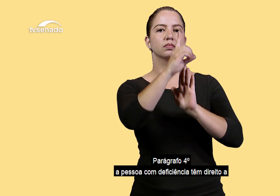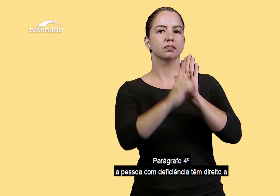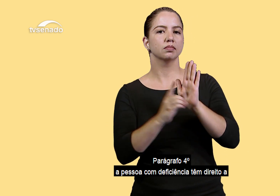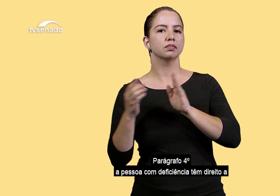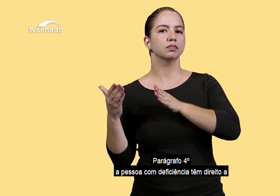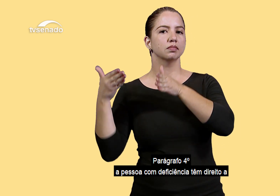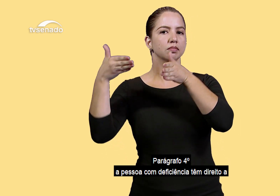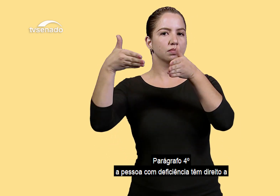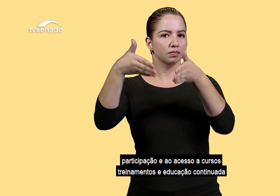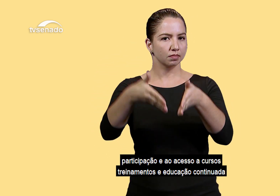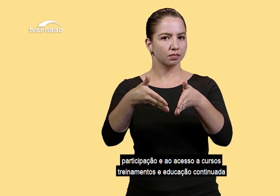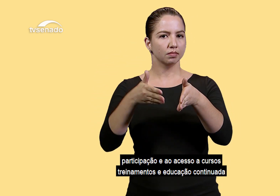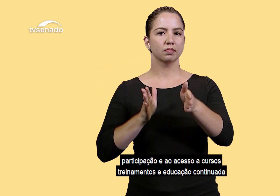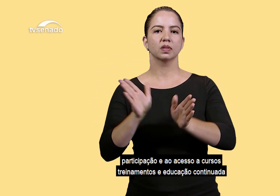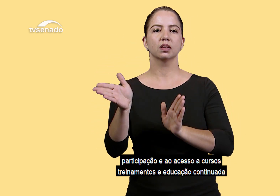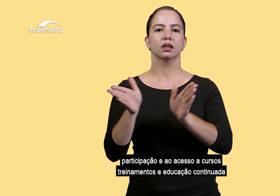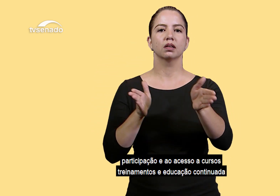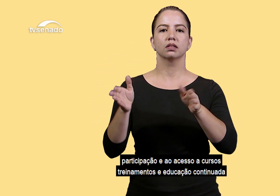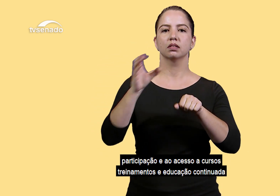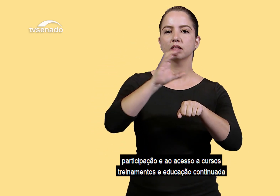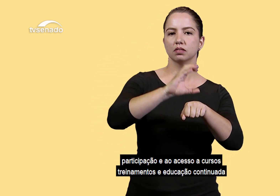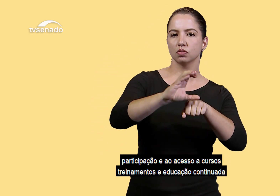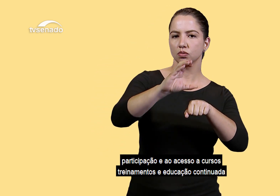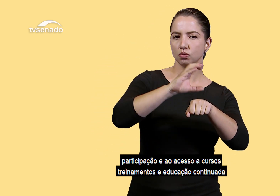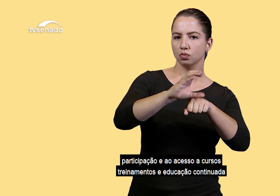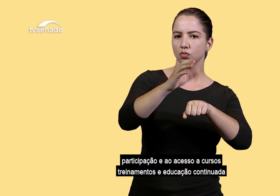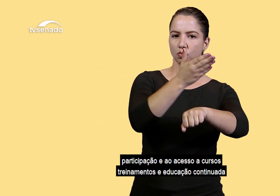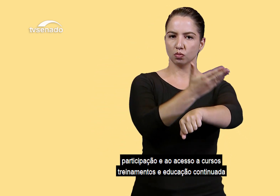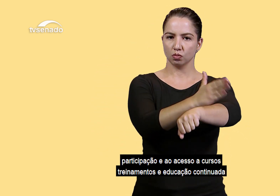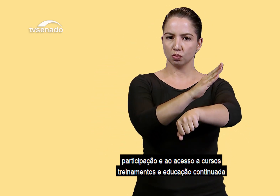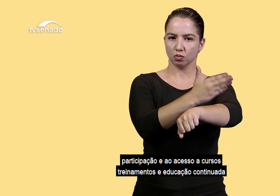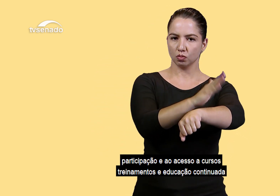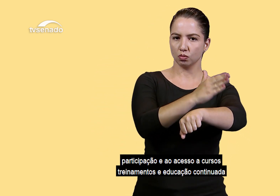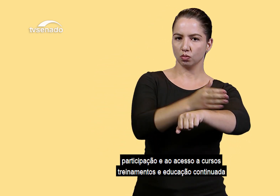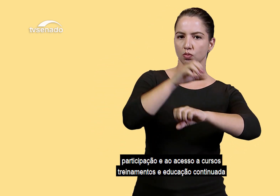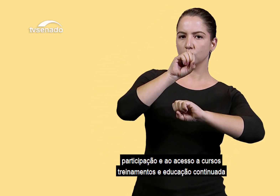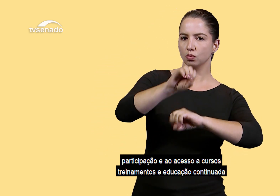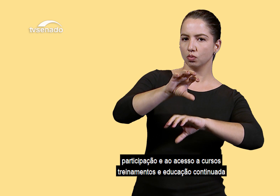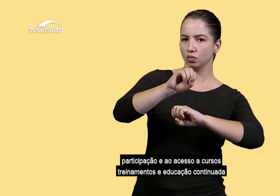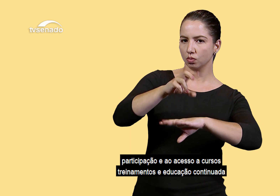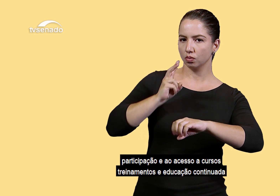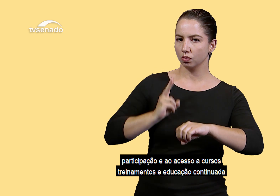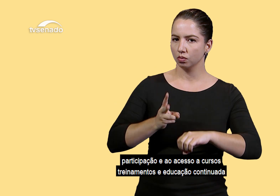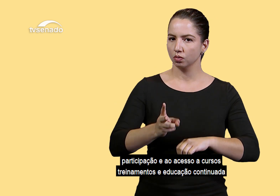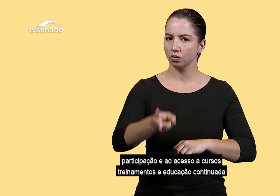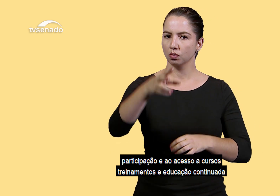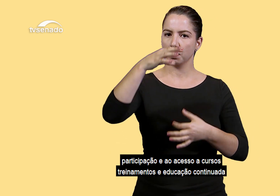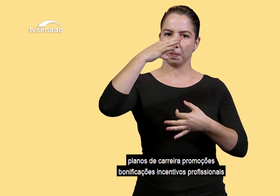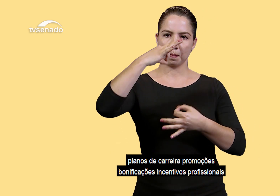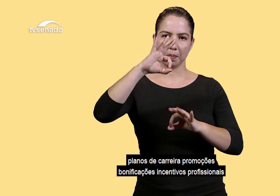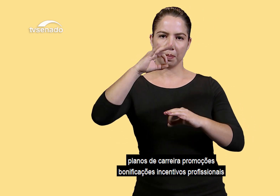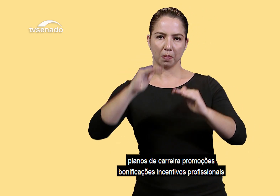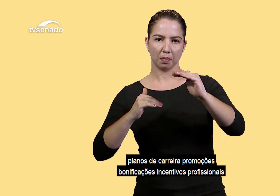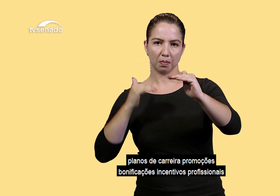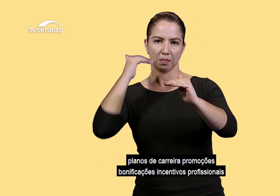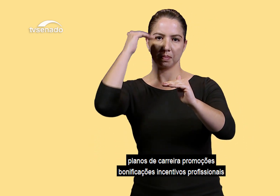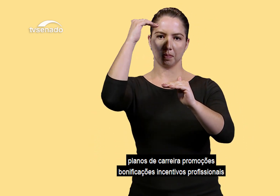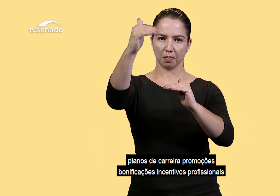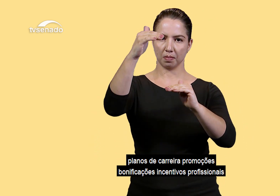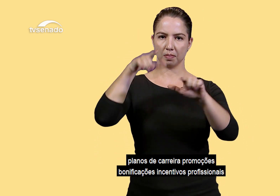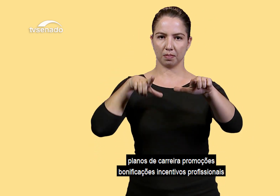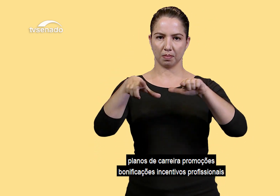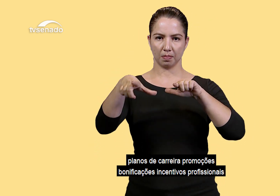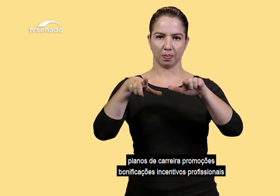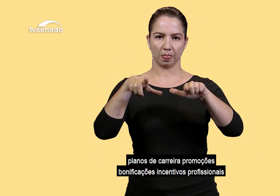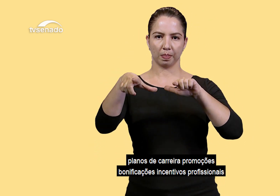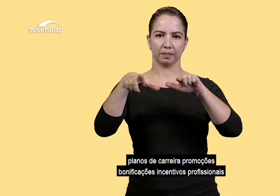deficiência tem direito à participação e ao acesso a cursos, treinamentos, educação continuada, planos de